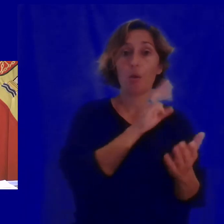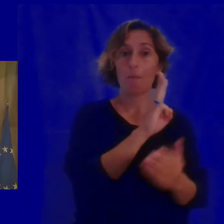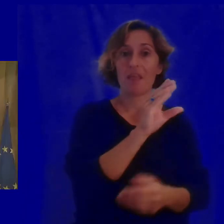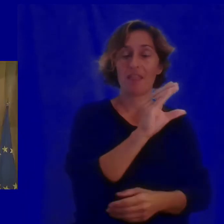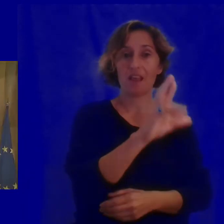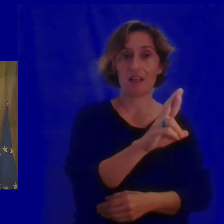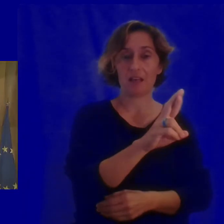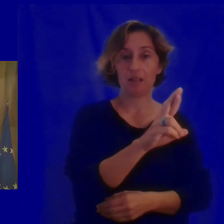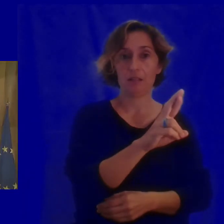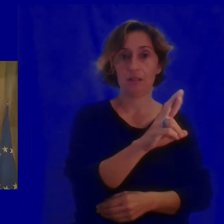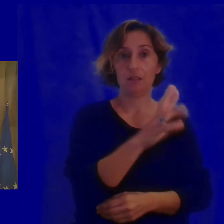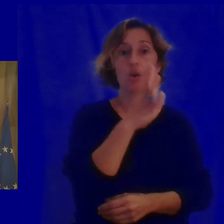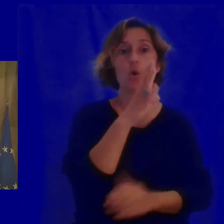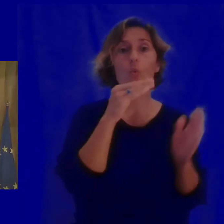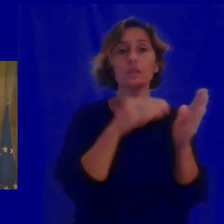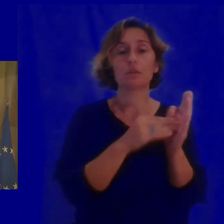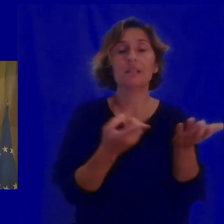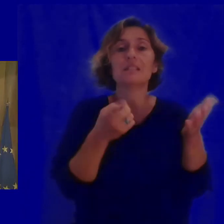PCRs,